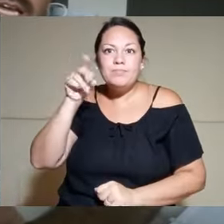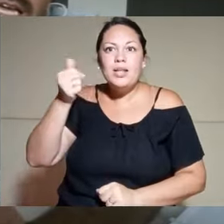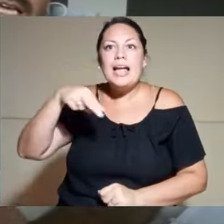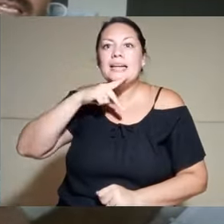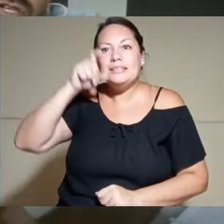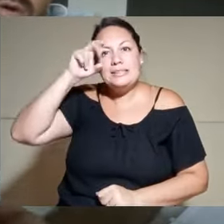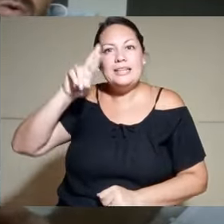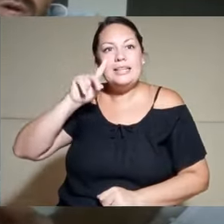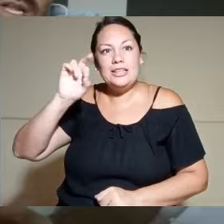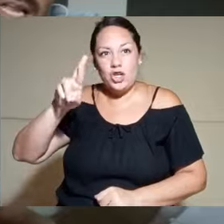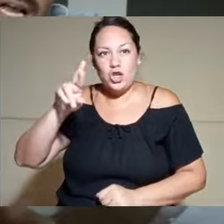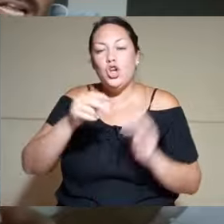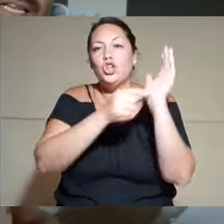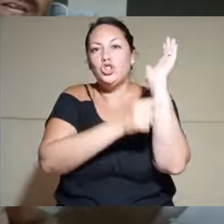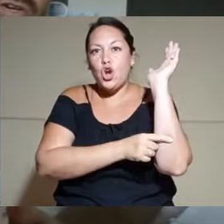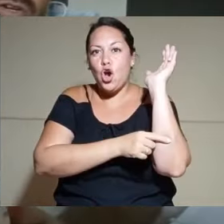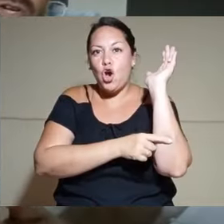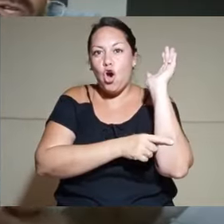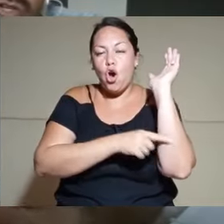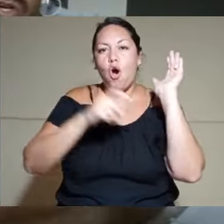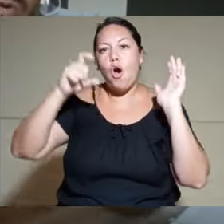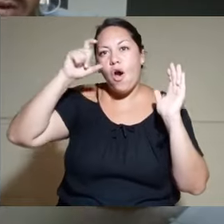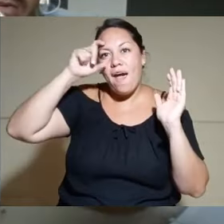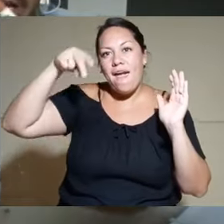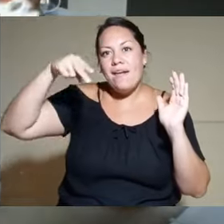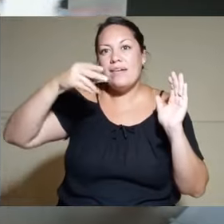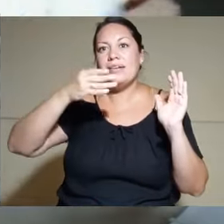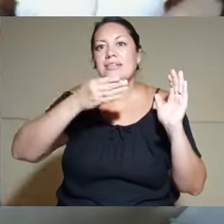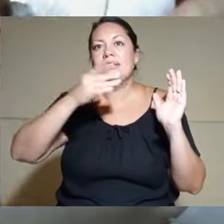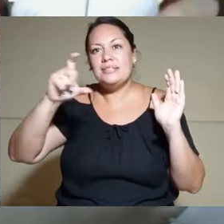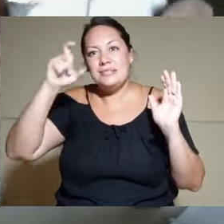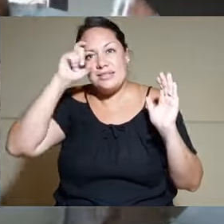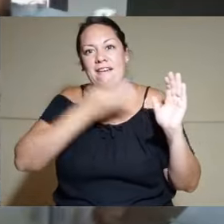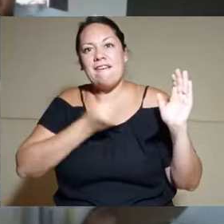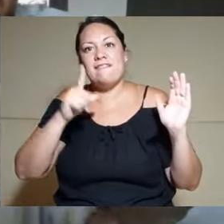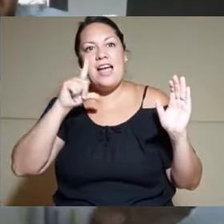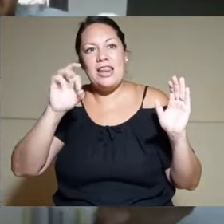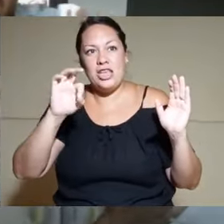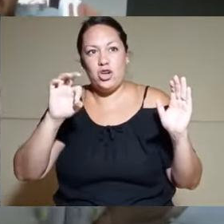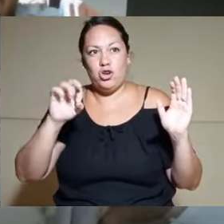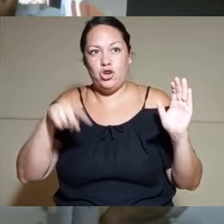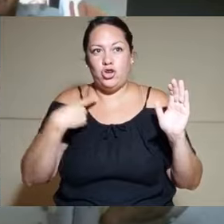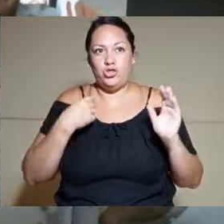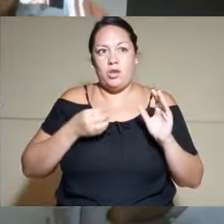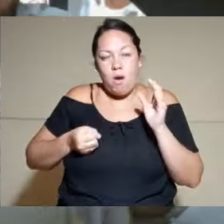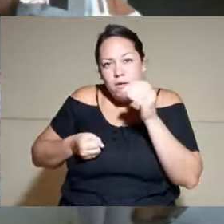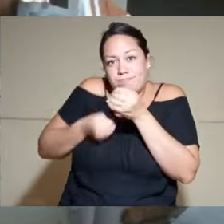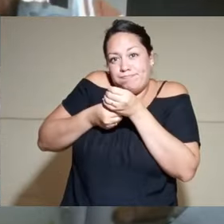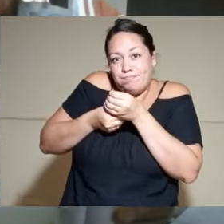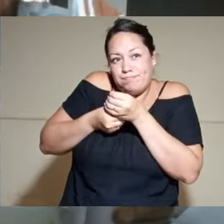Entonces, si yo me voy de vuelta a la cara anterior, yo digo, bueno, este es mi tronco encefálico. ¿Sí?